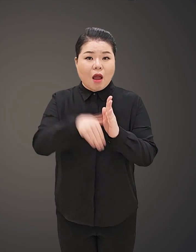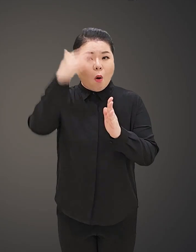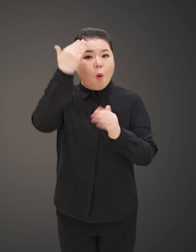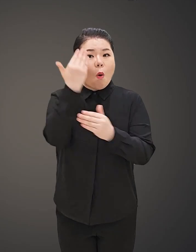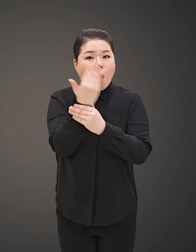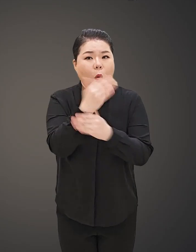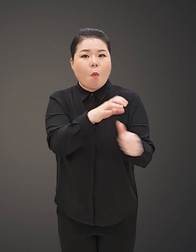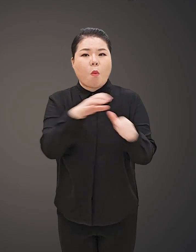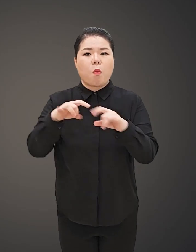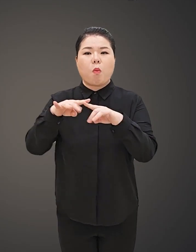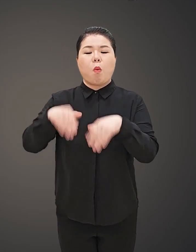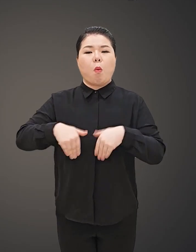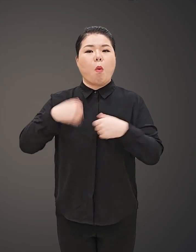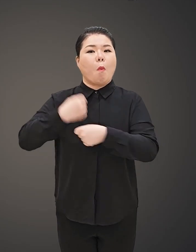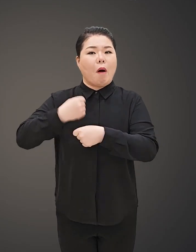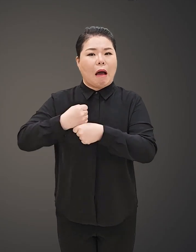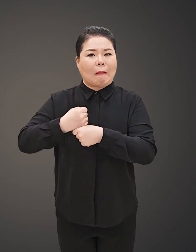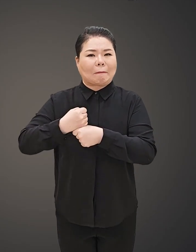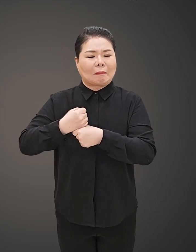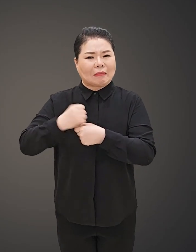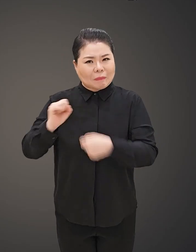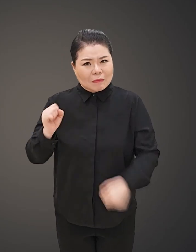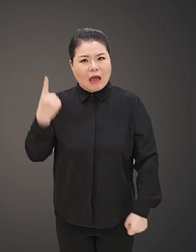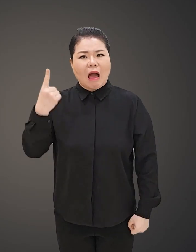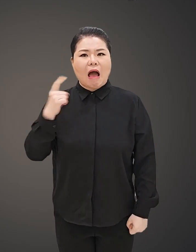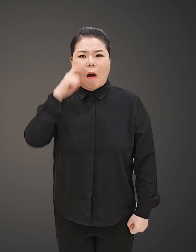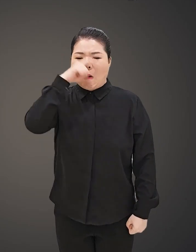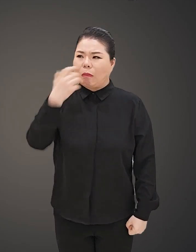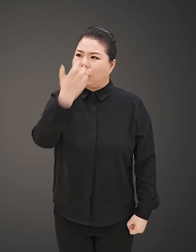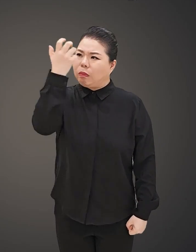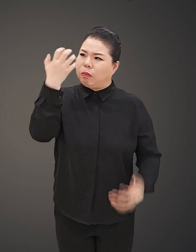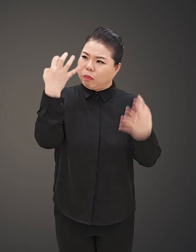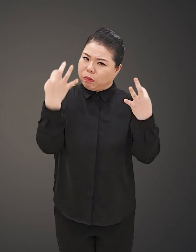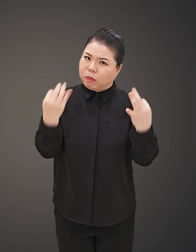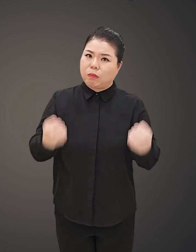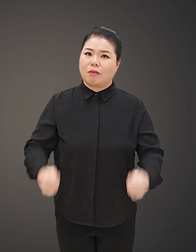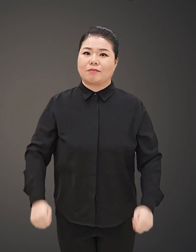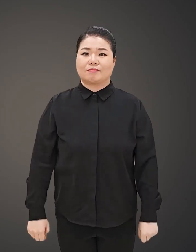난방하기 때문에 탄소를 많이 내뿜을 수밖에 없어요.